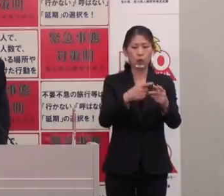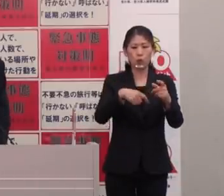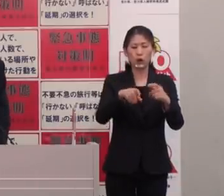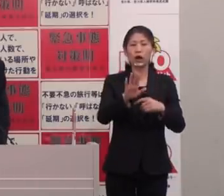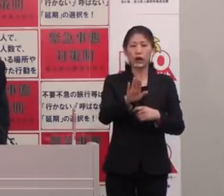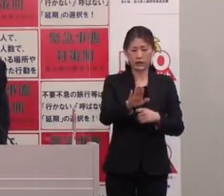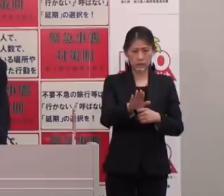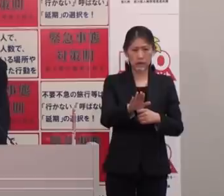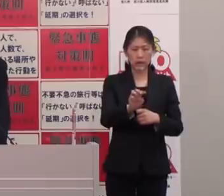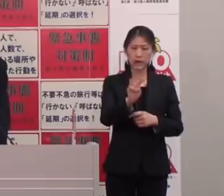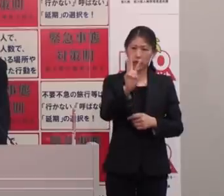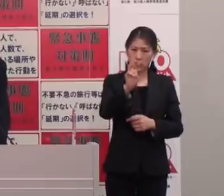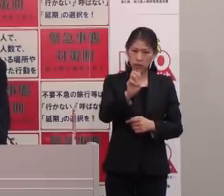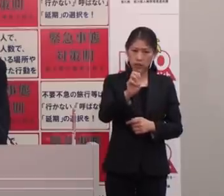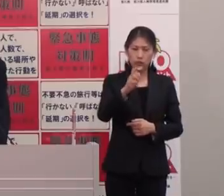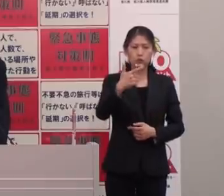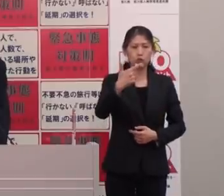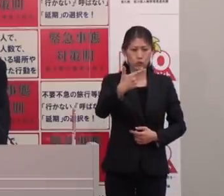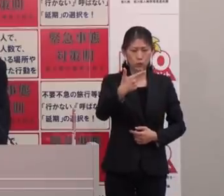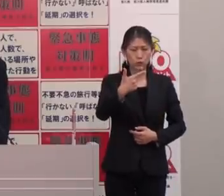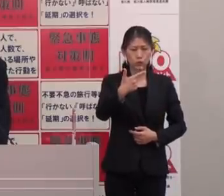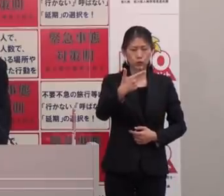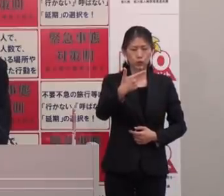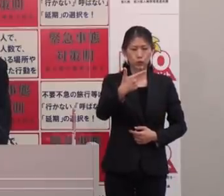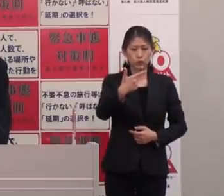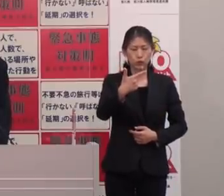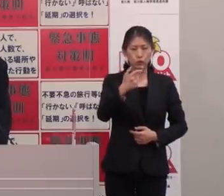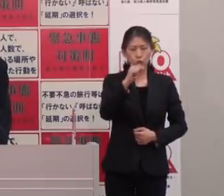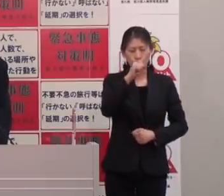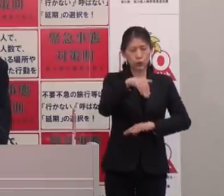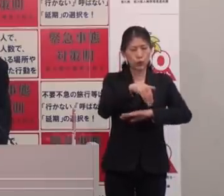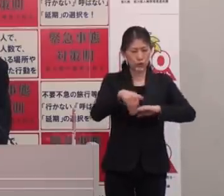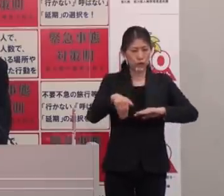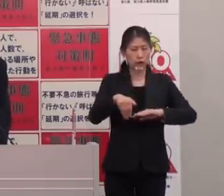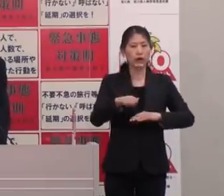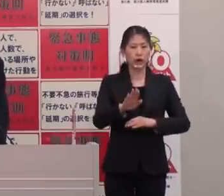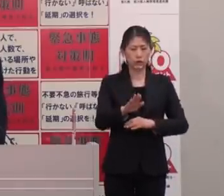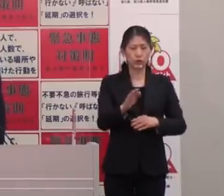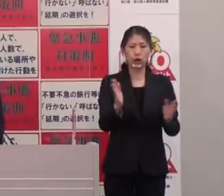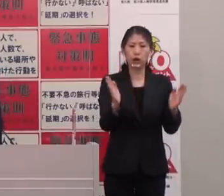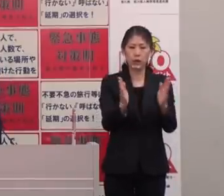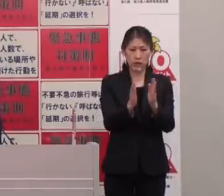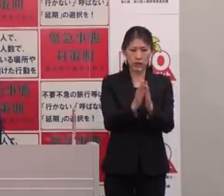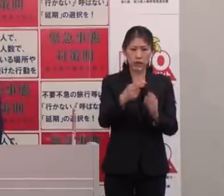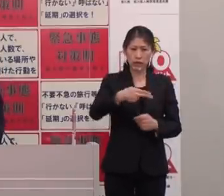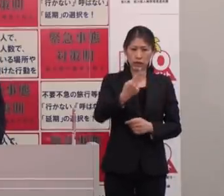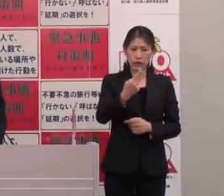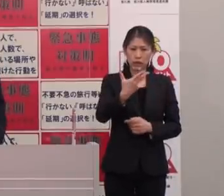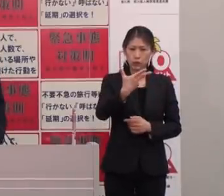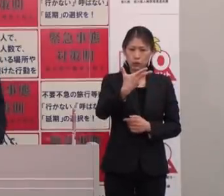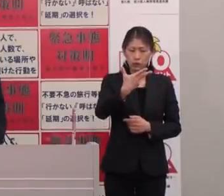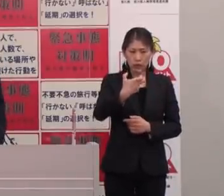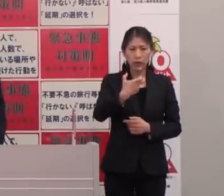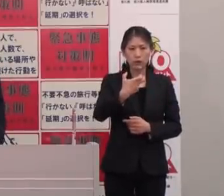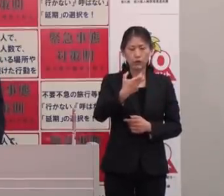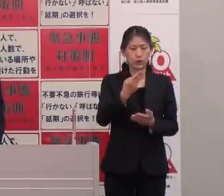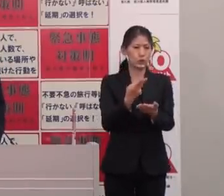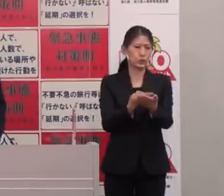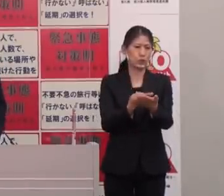て36床を予定しております。合わせると270ということ